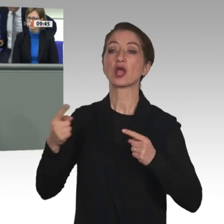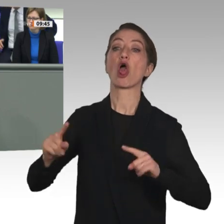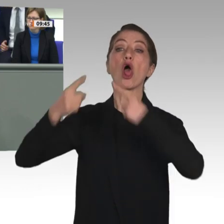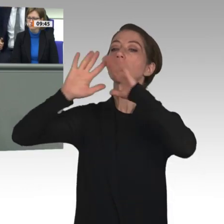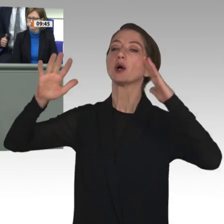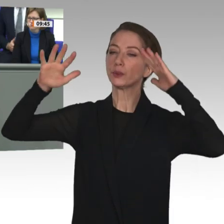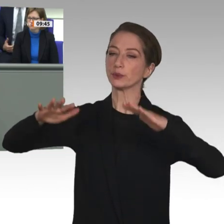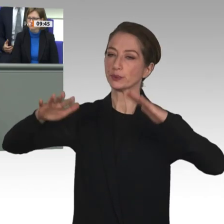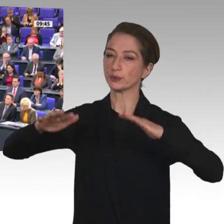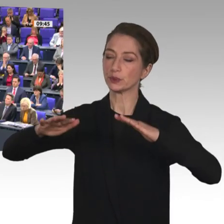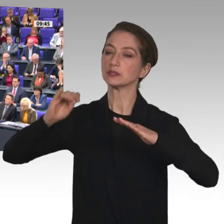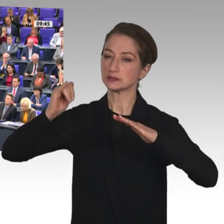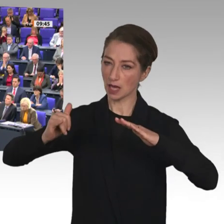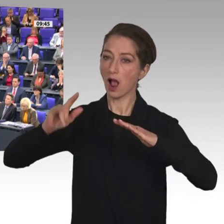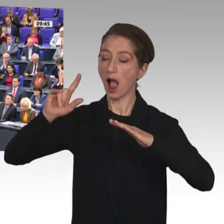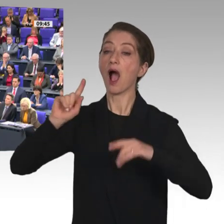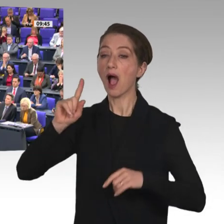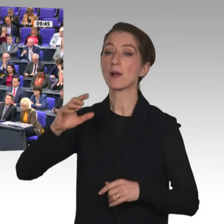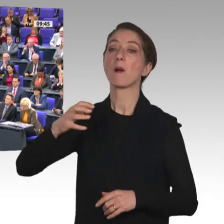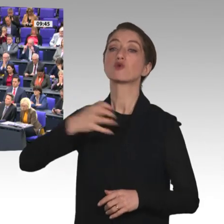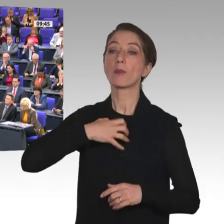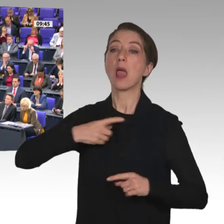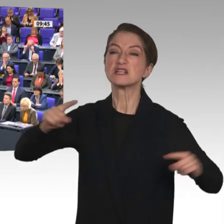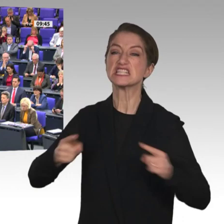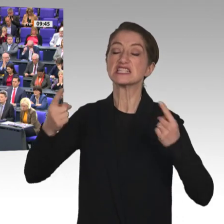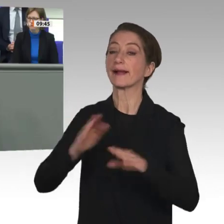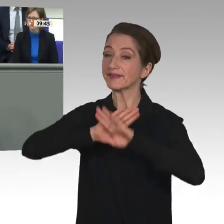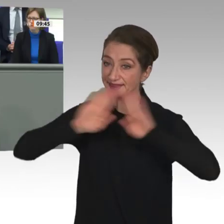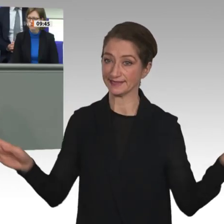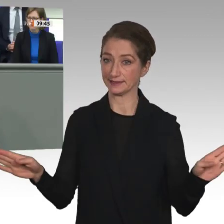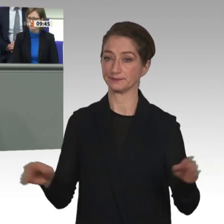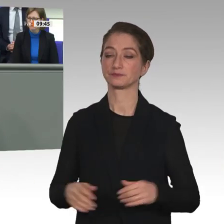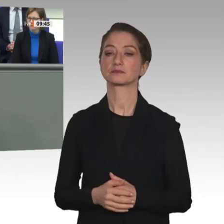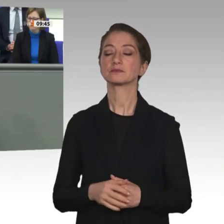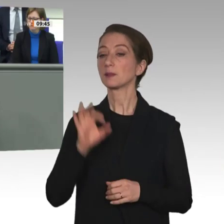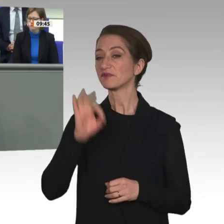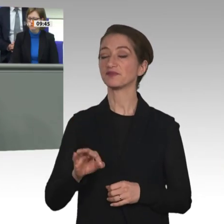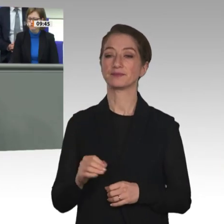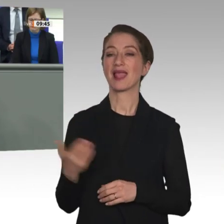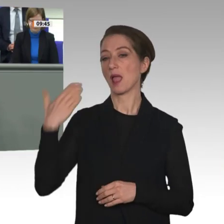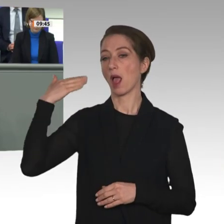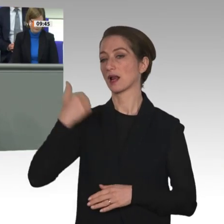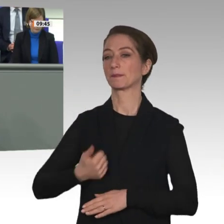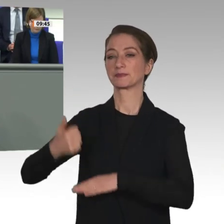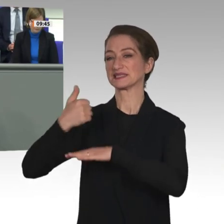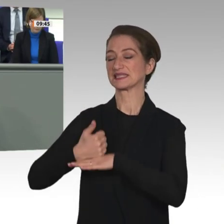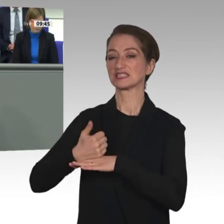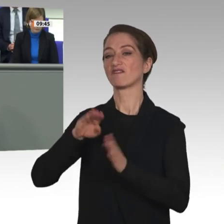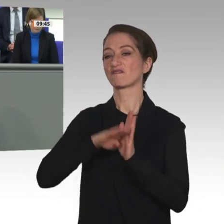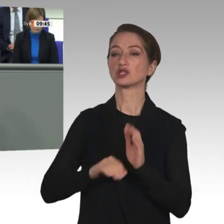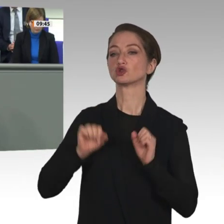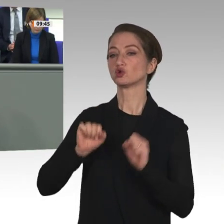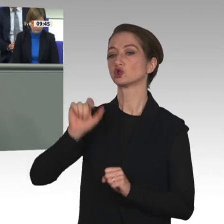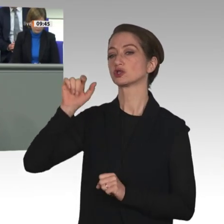als mit Problemen, die Probleme anzuheizen. Wer aber Zitate des ehemaligen Präsidenten des